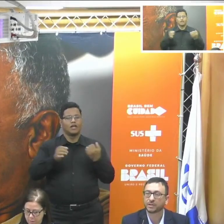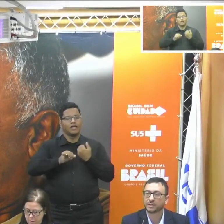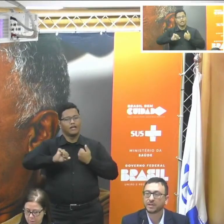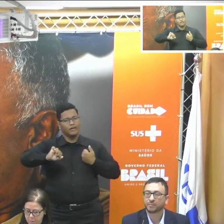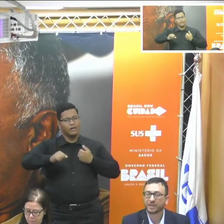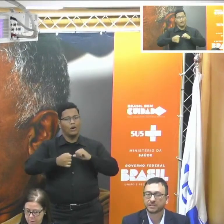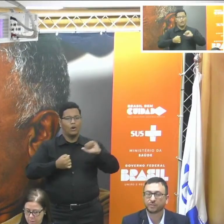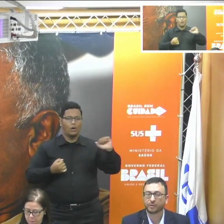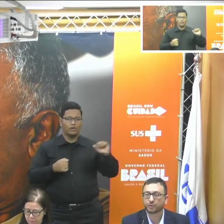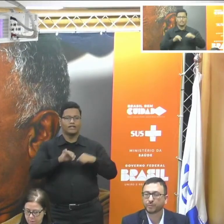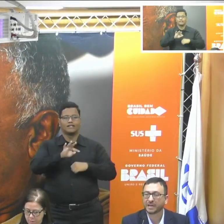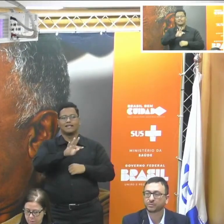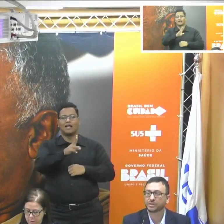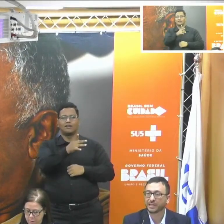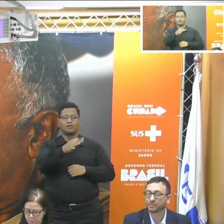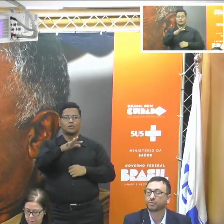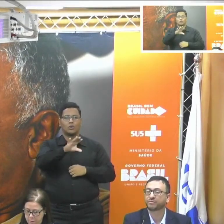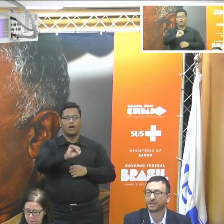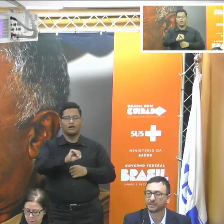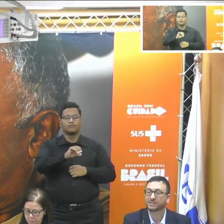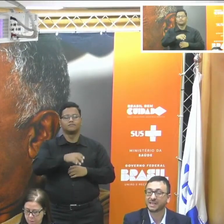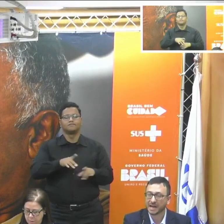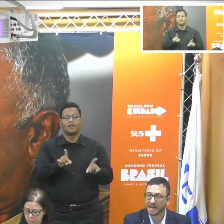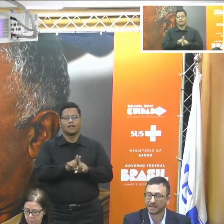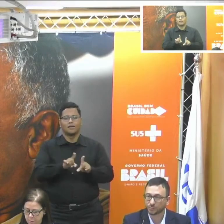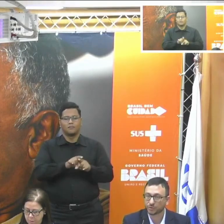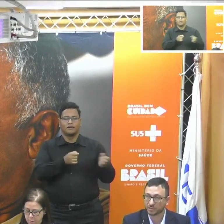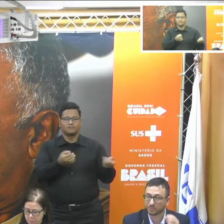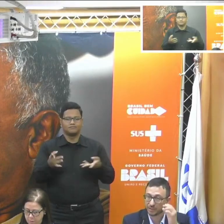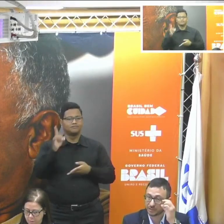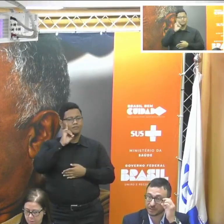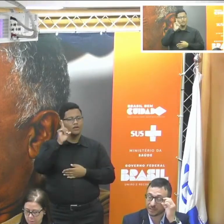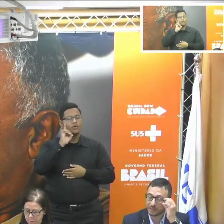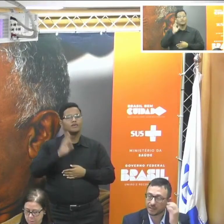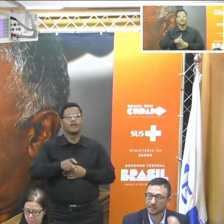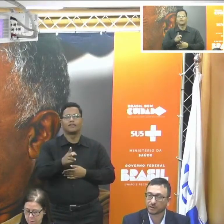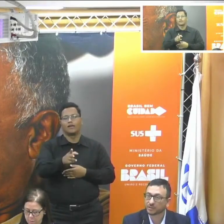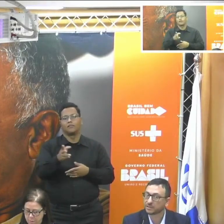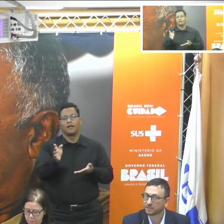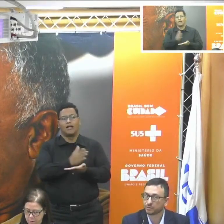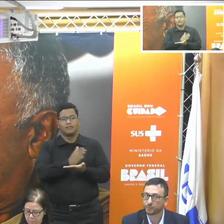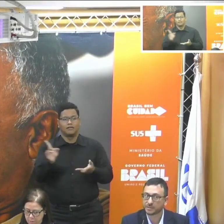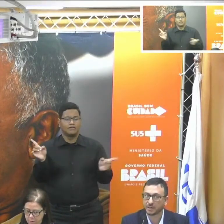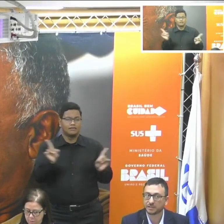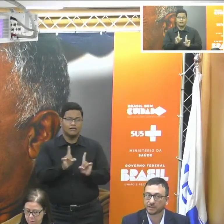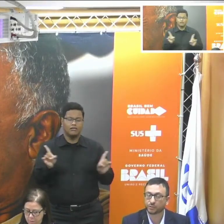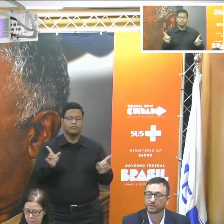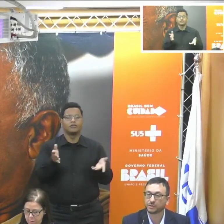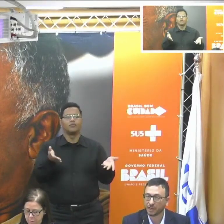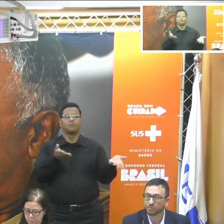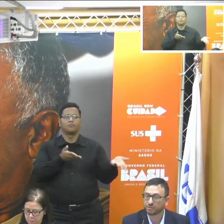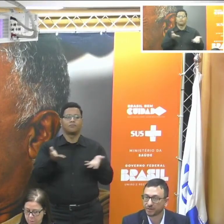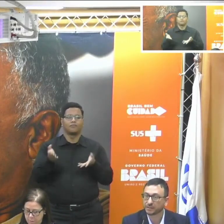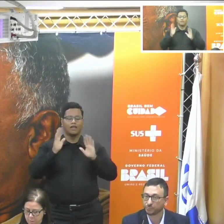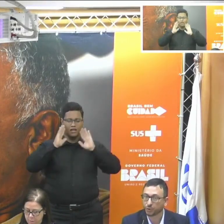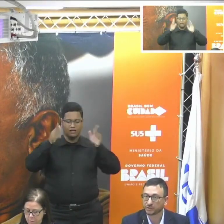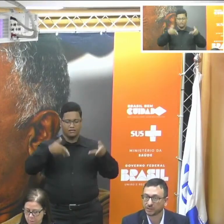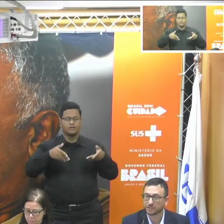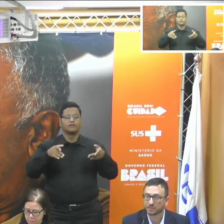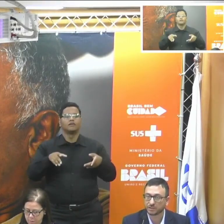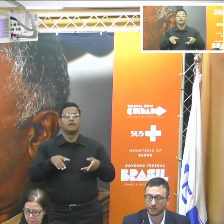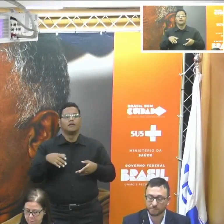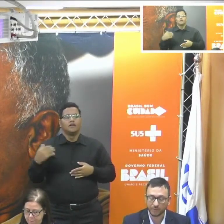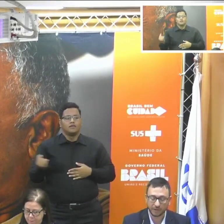taiuan mas não é um espaço que tem essa oferta diária muitas vezes né então atenção especializada hoje tem uma oferta